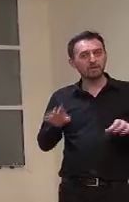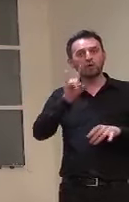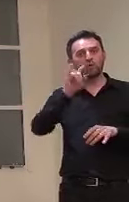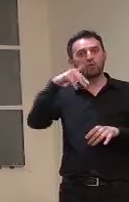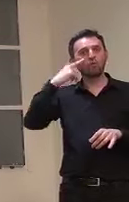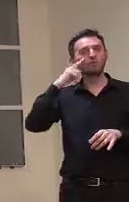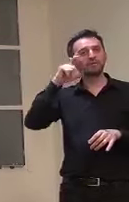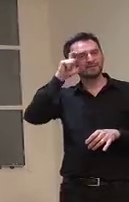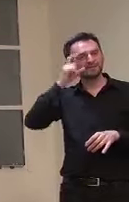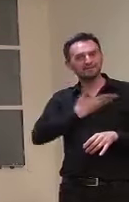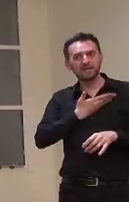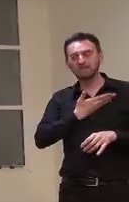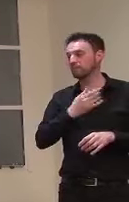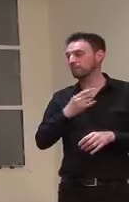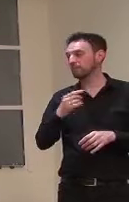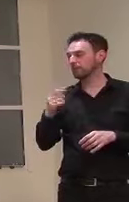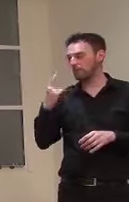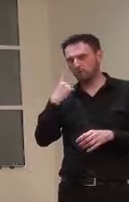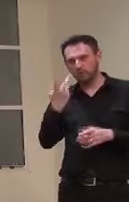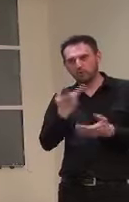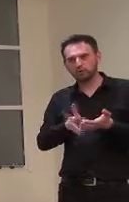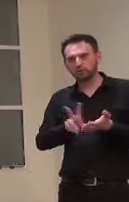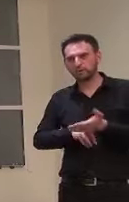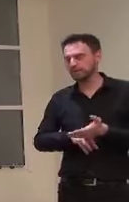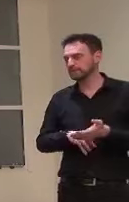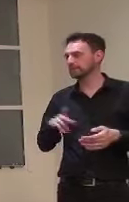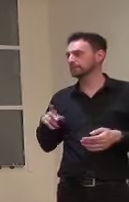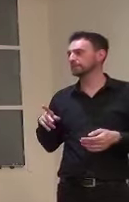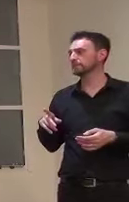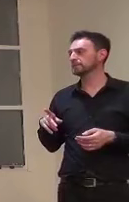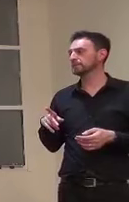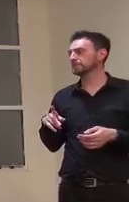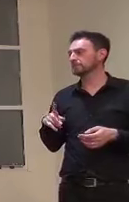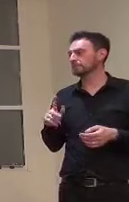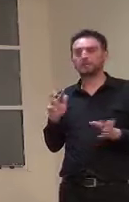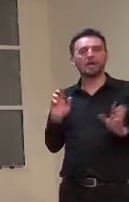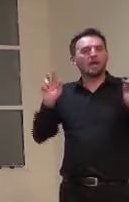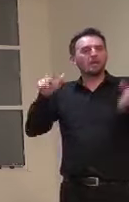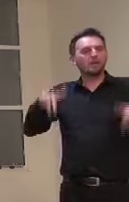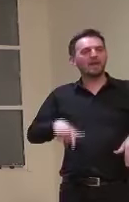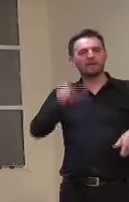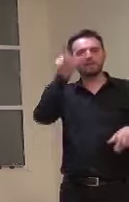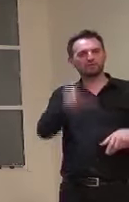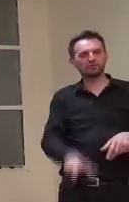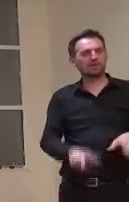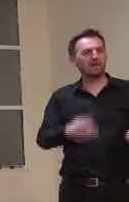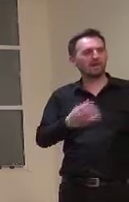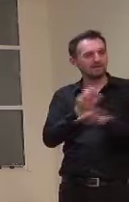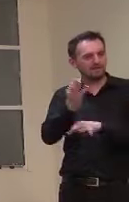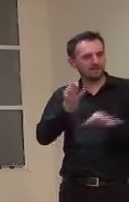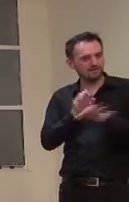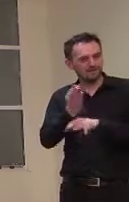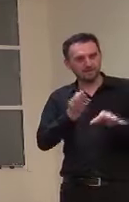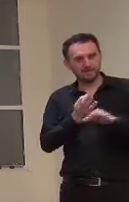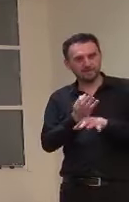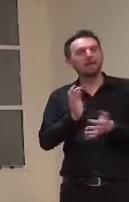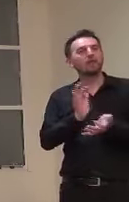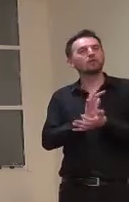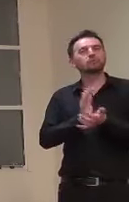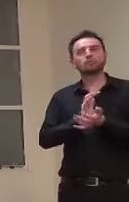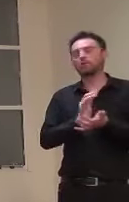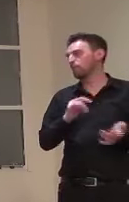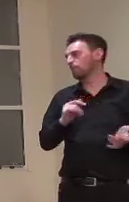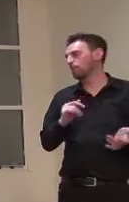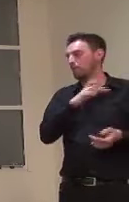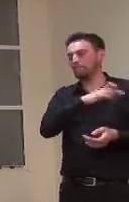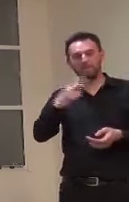y vieron nuevamente plan personal de aprendizaje como una figura sobre la